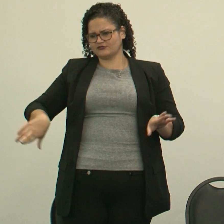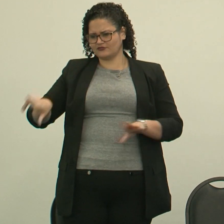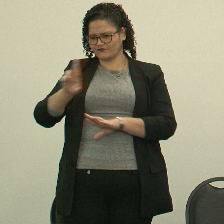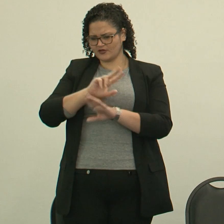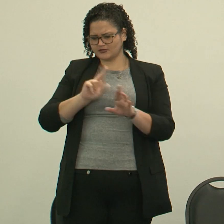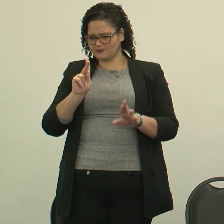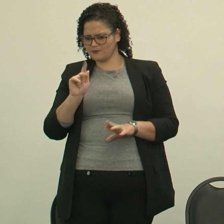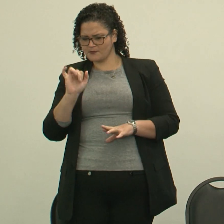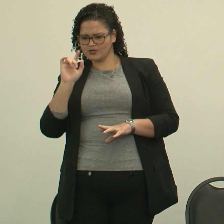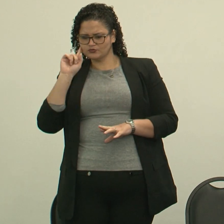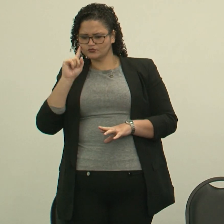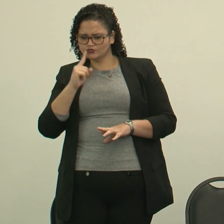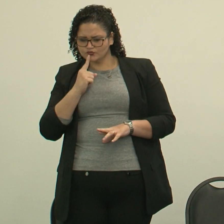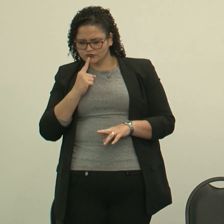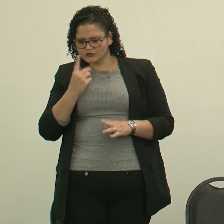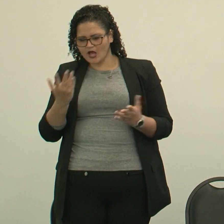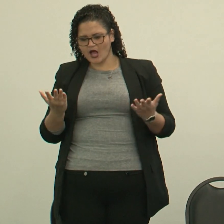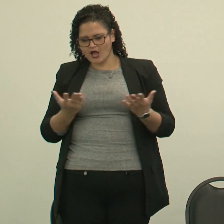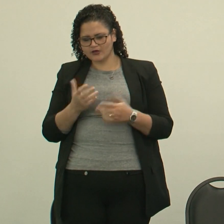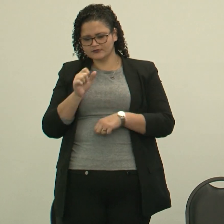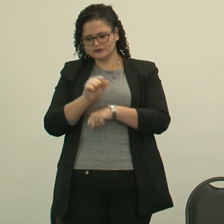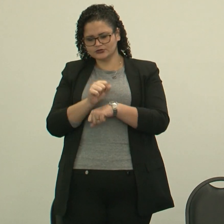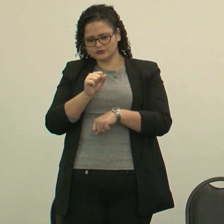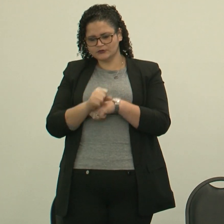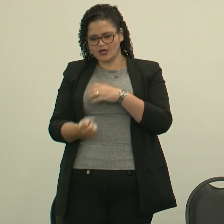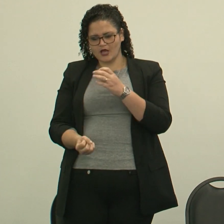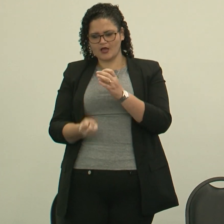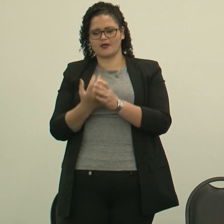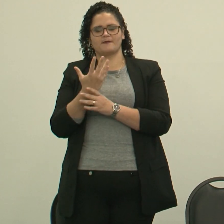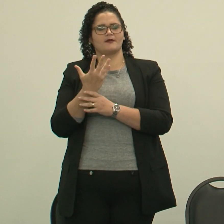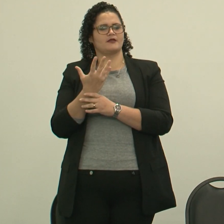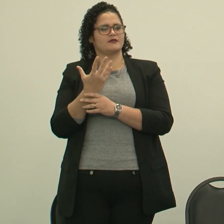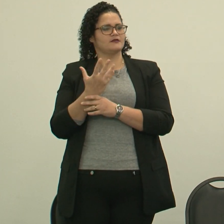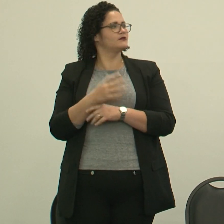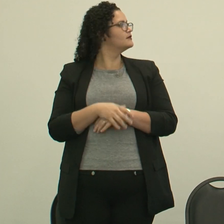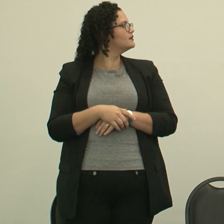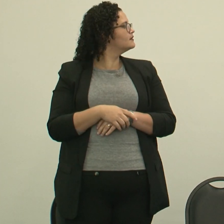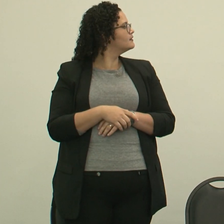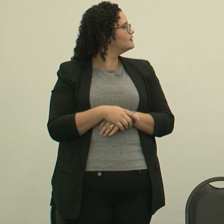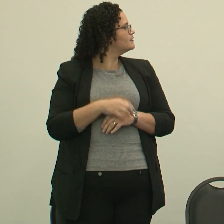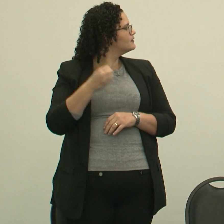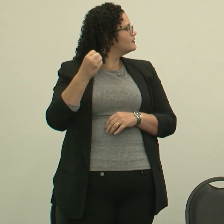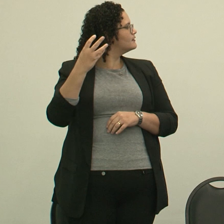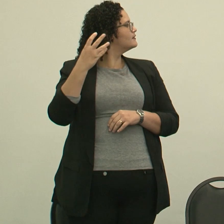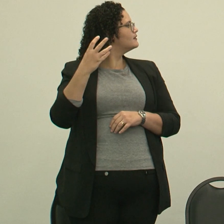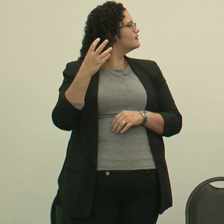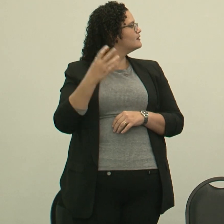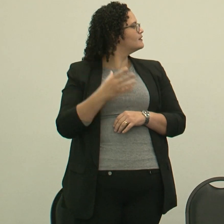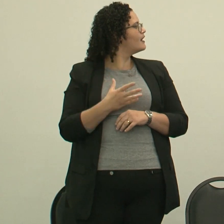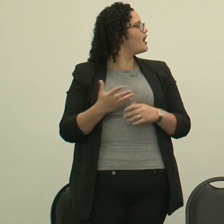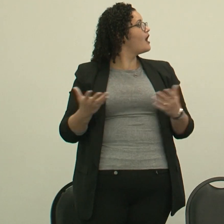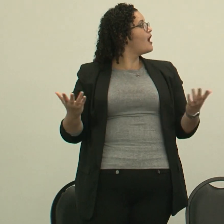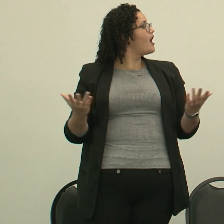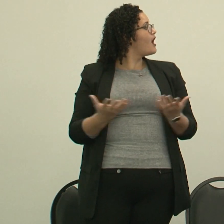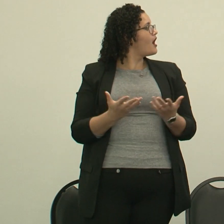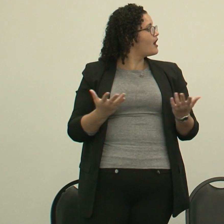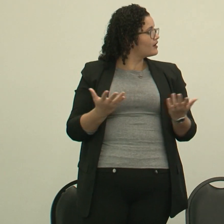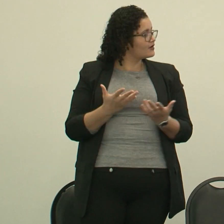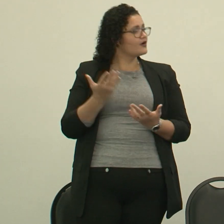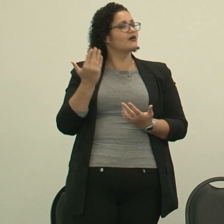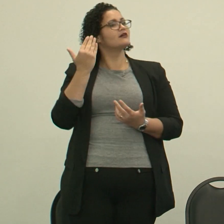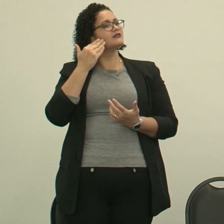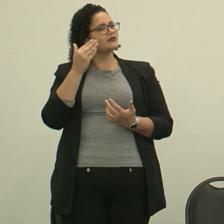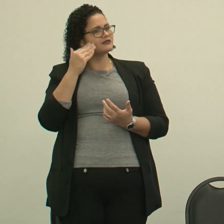se meu pai é surdo? Agora eu vou esperar até aparecer a luz. Aí vai aparecendo, clique. Ah, agora eu entendi.